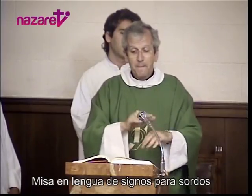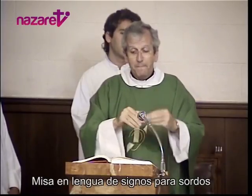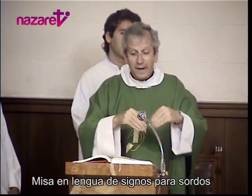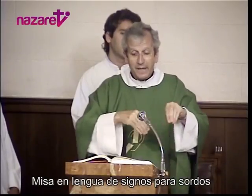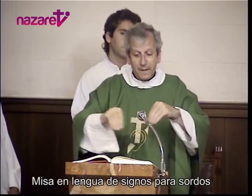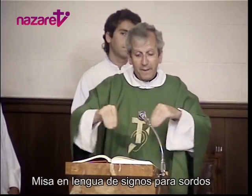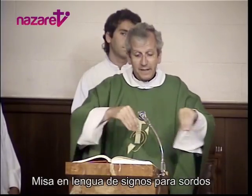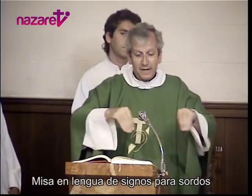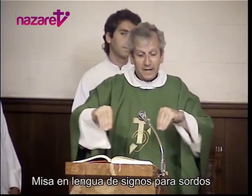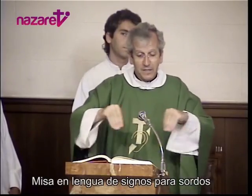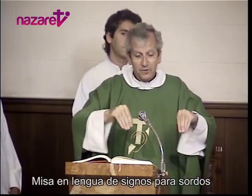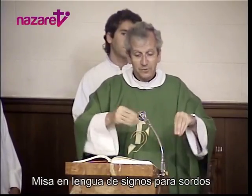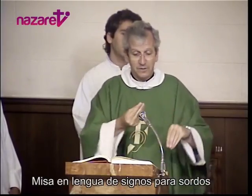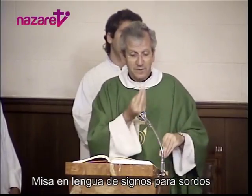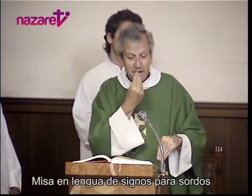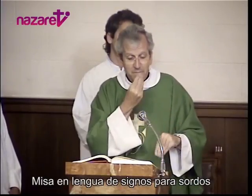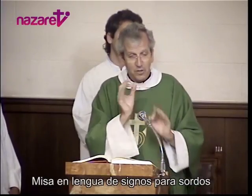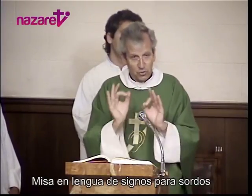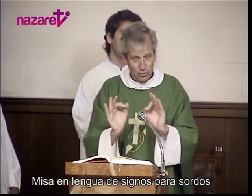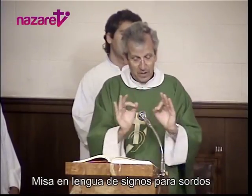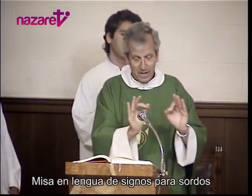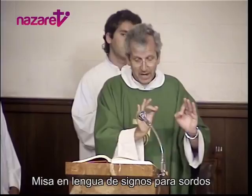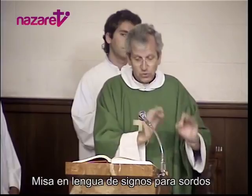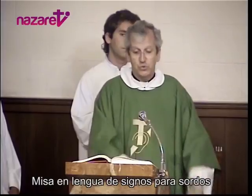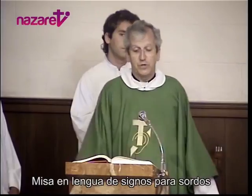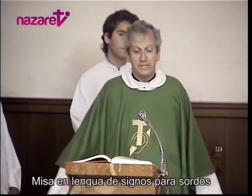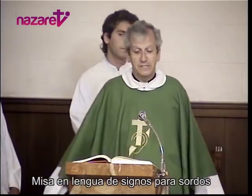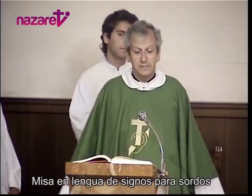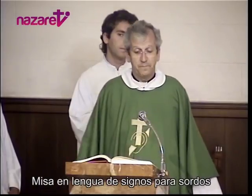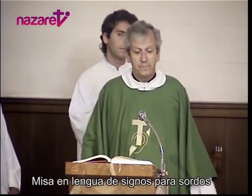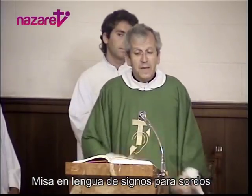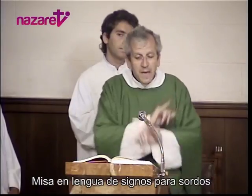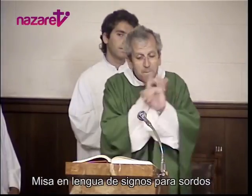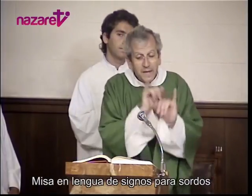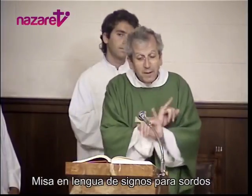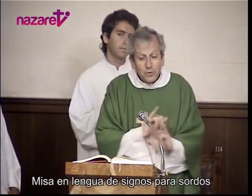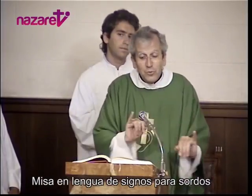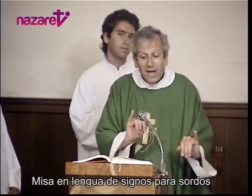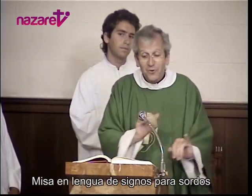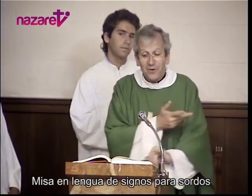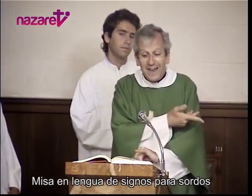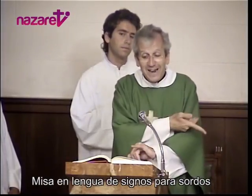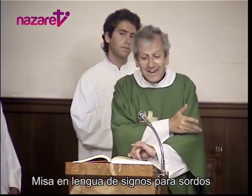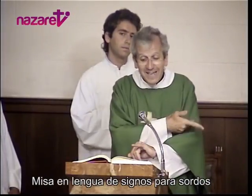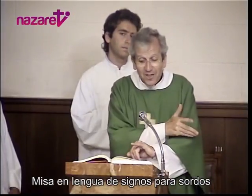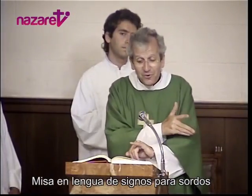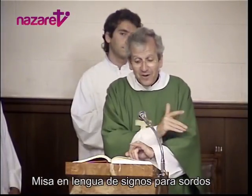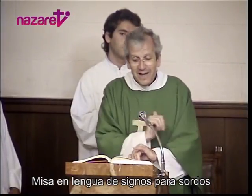para que reparta la ración de alimento a sus horas? Bienaventurado el criado